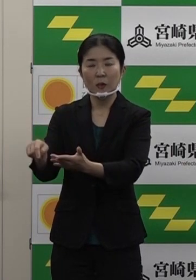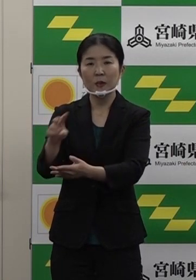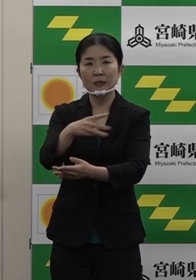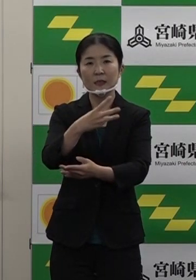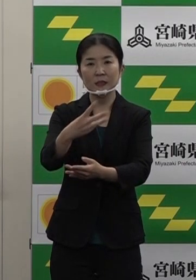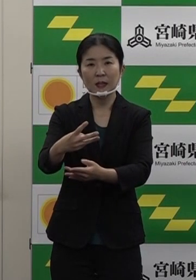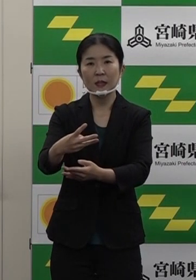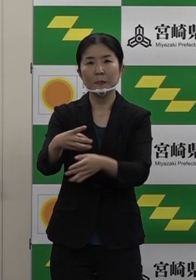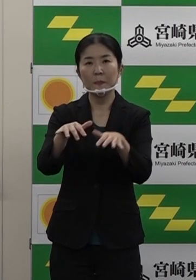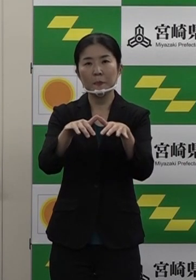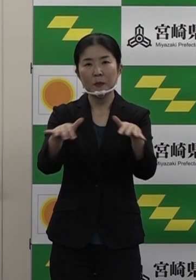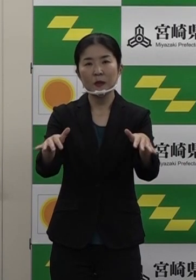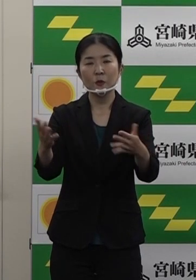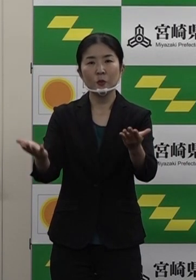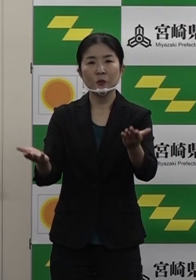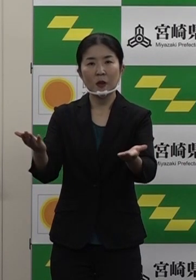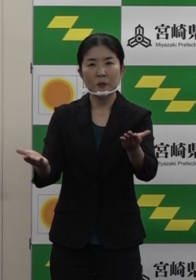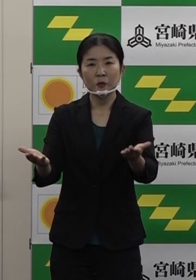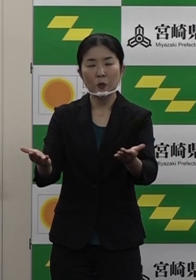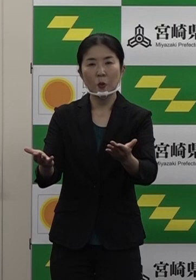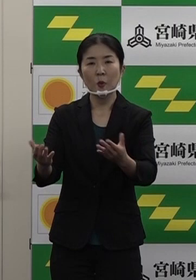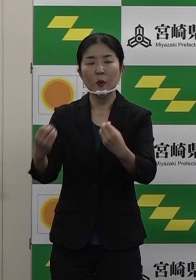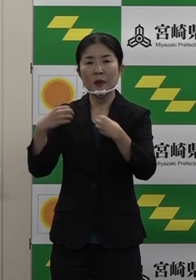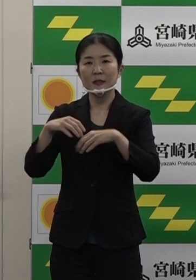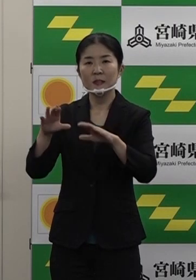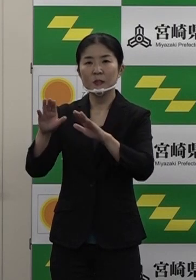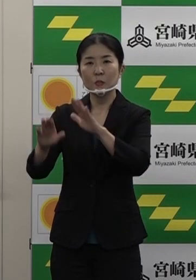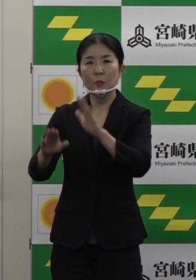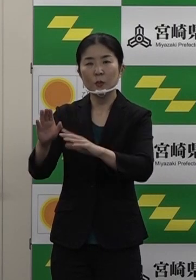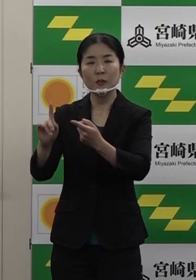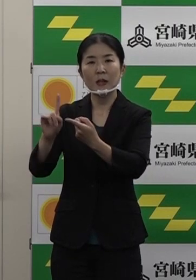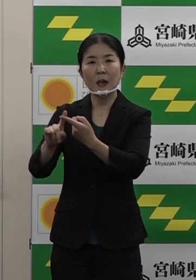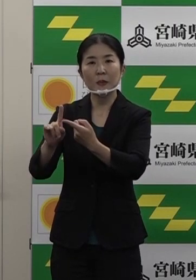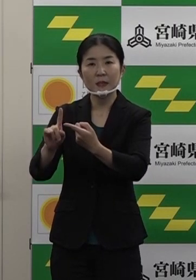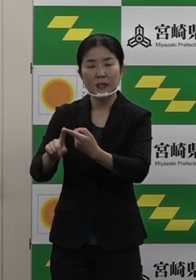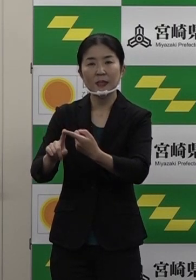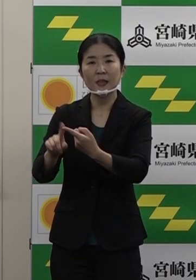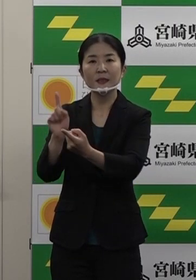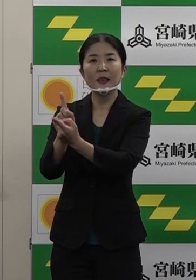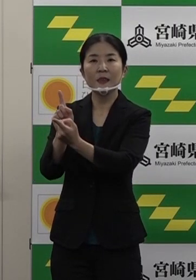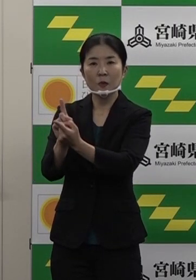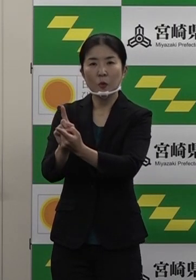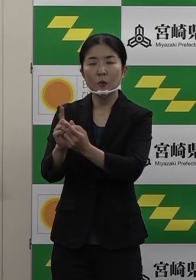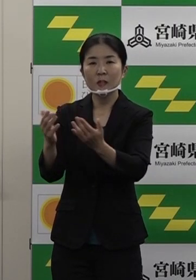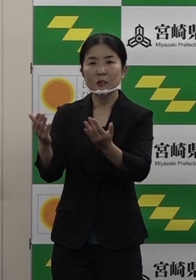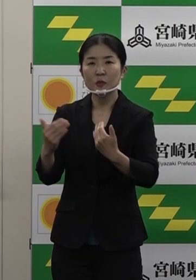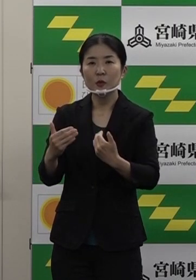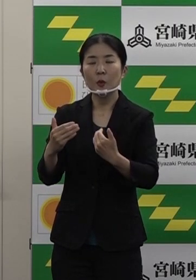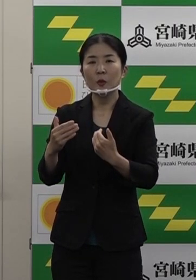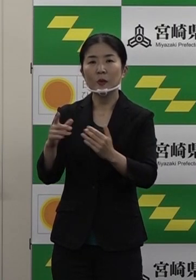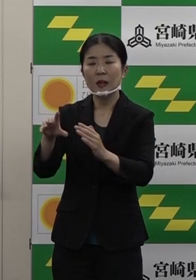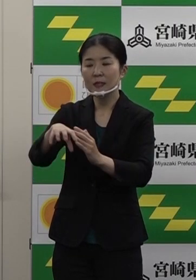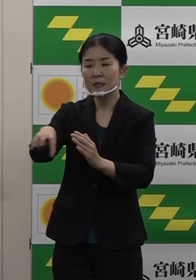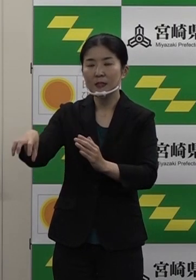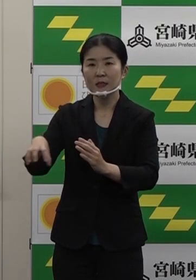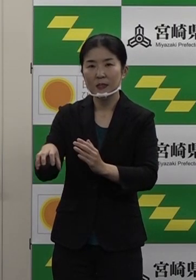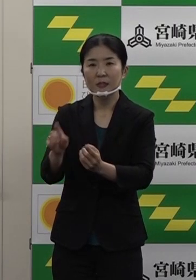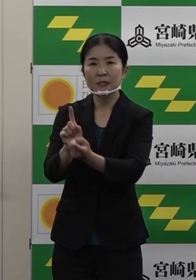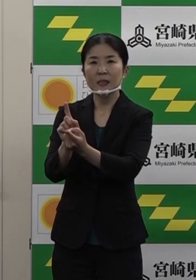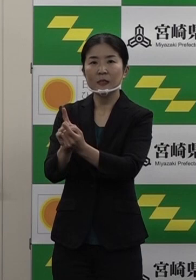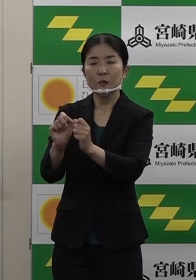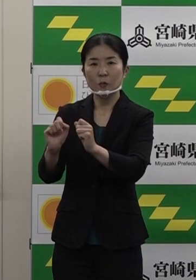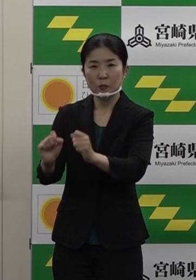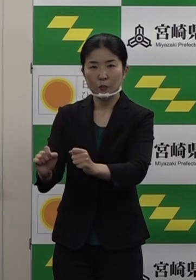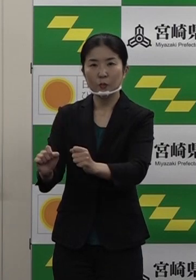いうと分かりにくい部分はありますがあくまで感染状況に応じた対応で必要なところにこう対策を打ってき